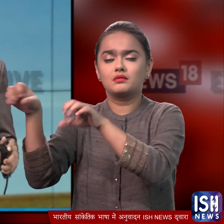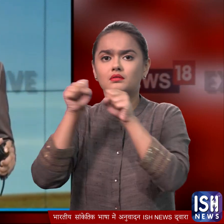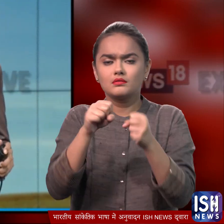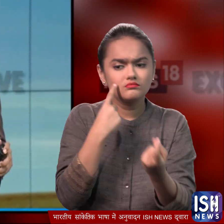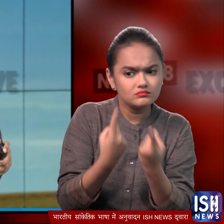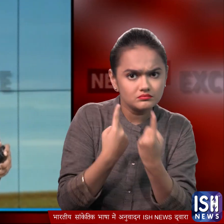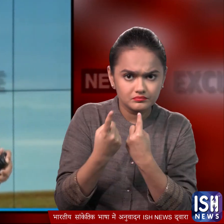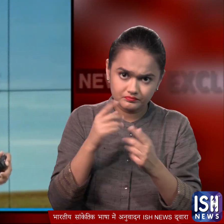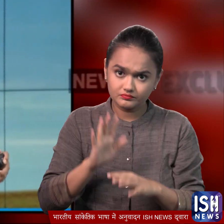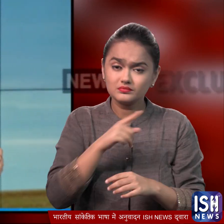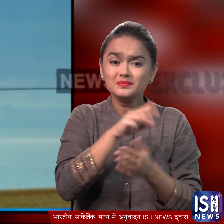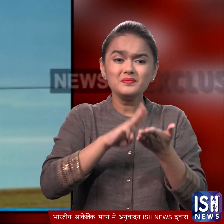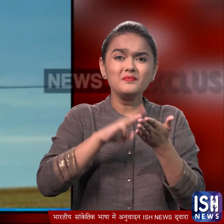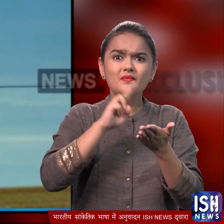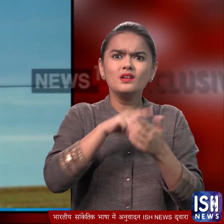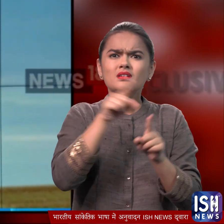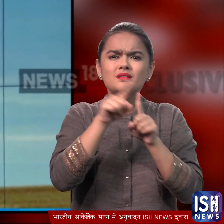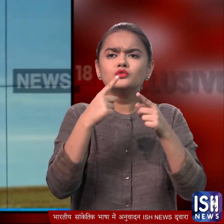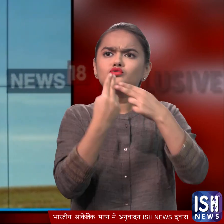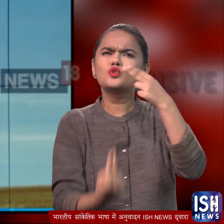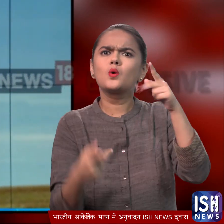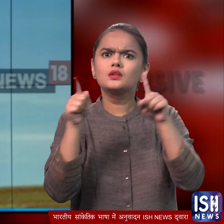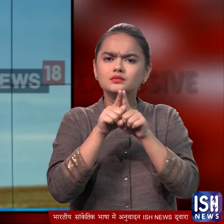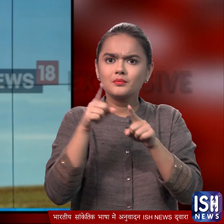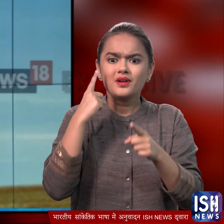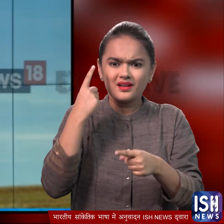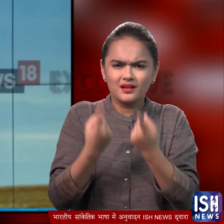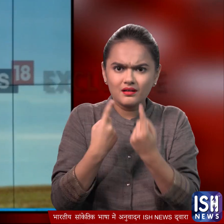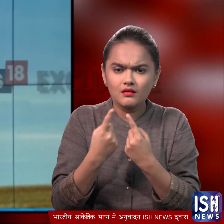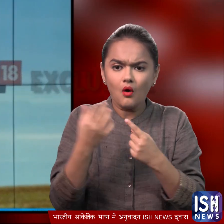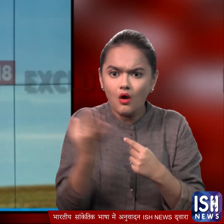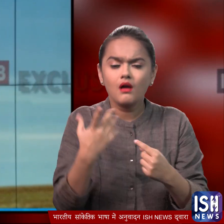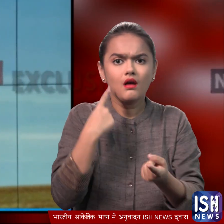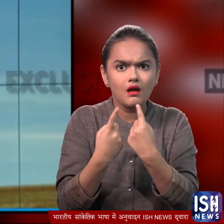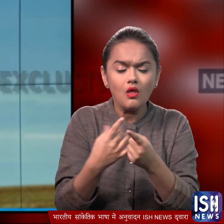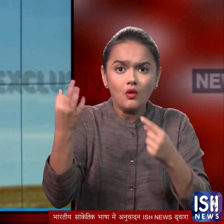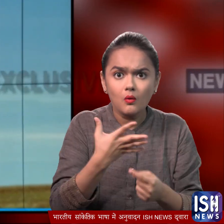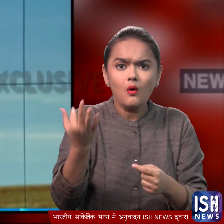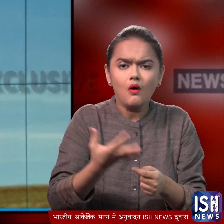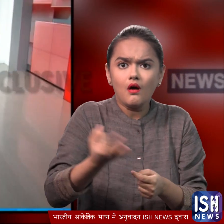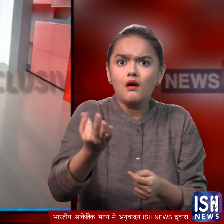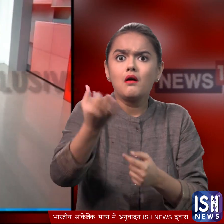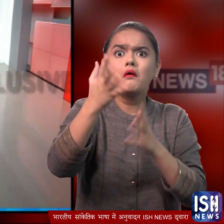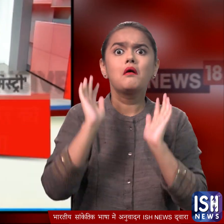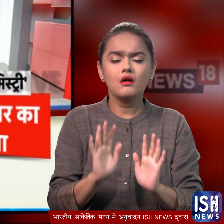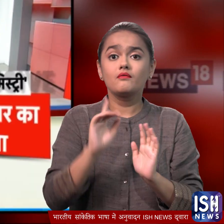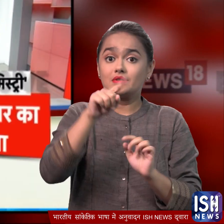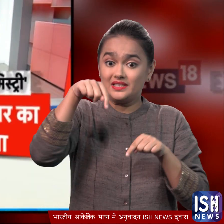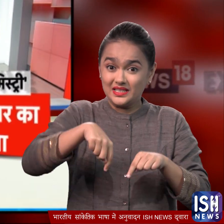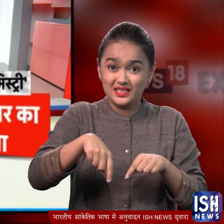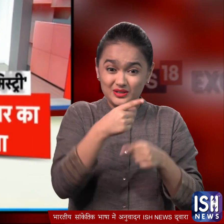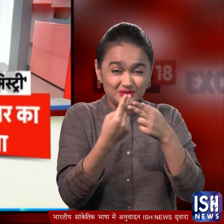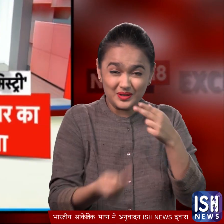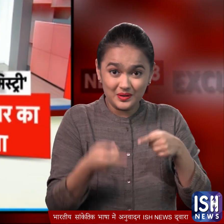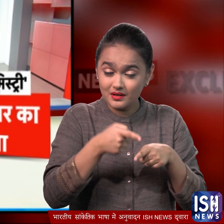गिरी की मौत का मामला किसी पहेली जैसा लग रहा है। जांच जैसे जैसे आगे बढ़ रही है, चौंकाने वाली बातें पता चल रही हैं। और अब इस मामले में